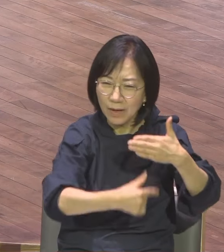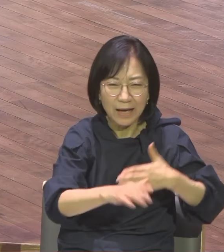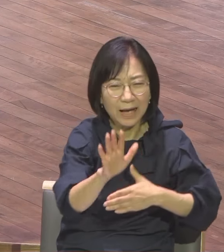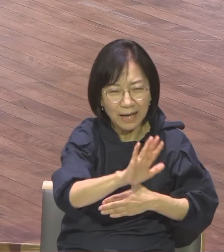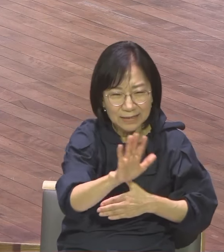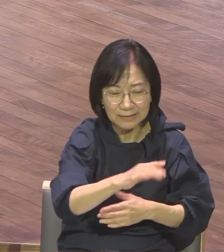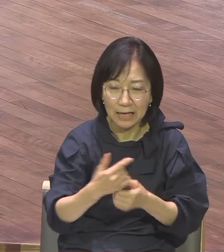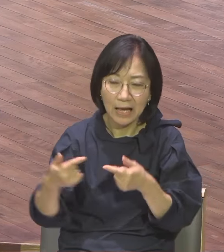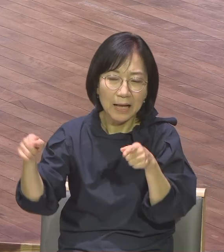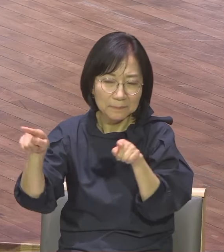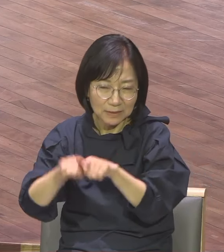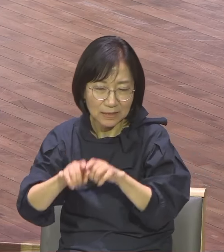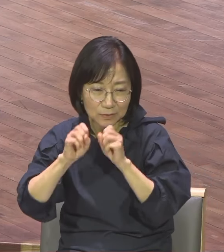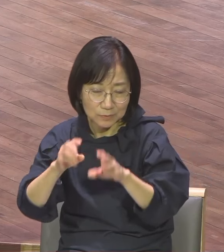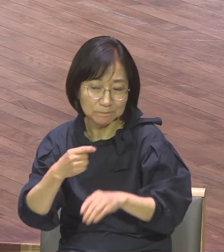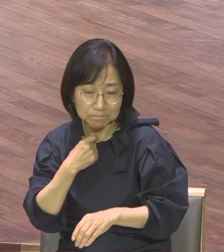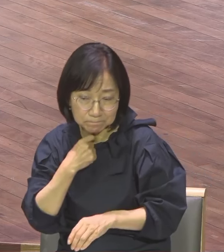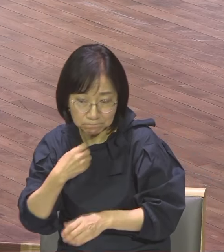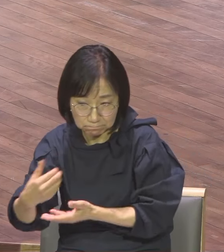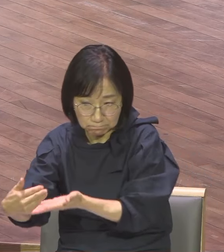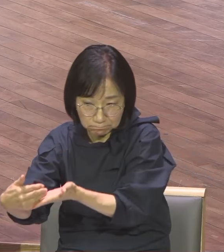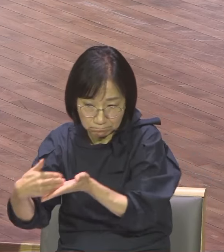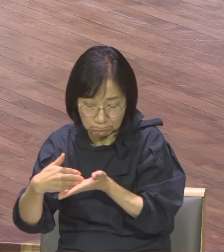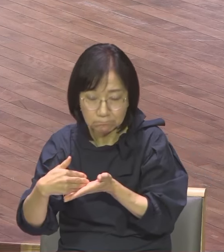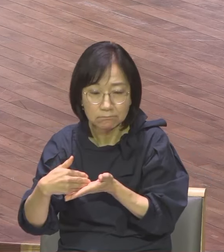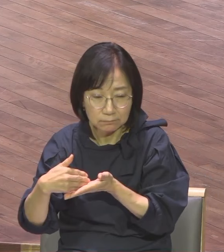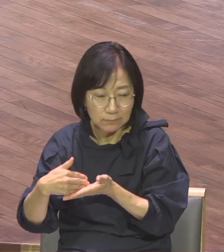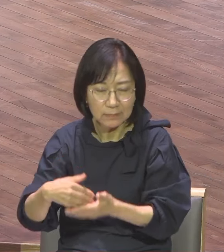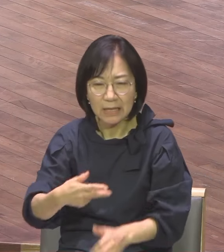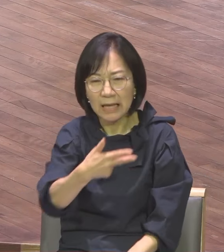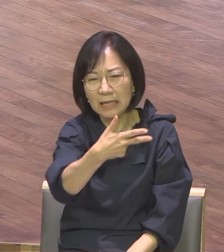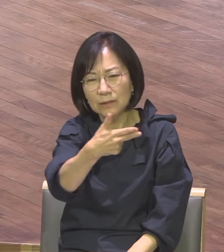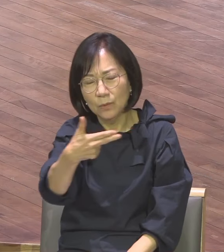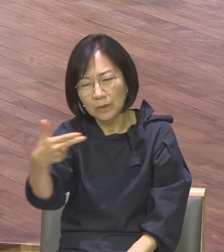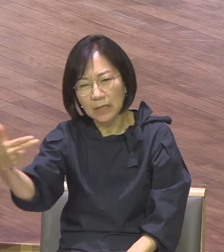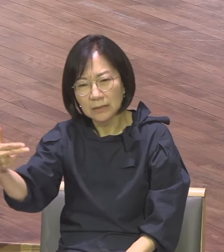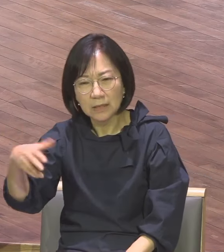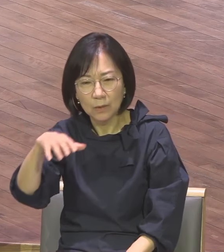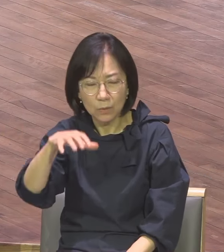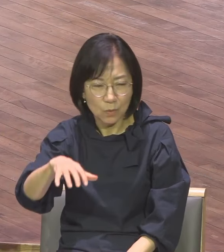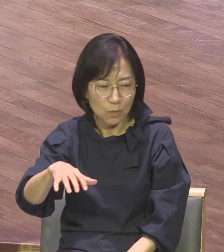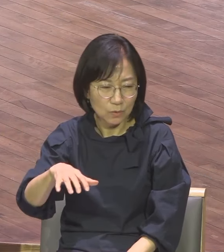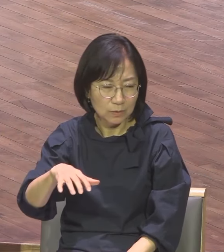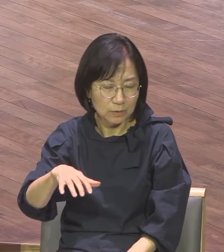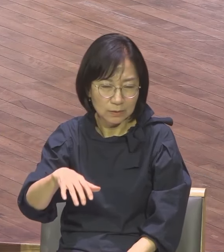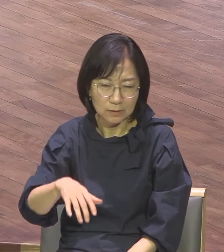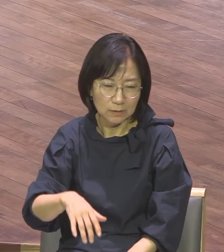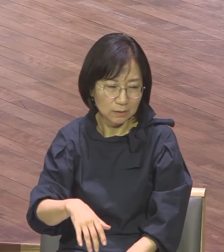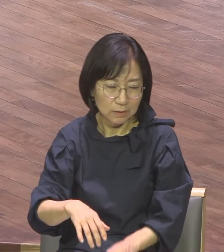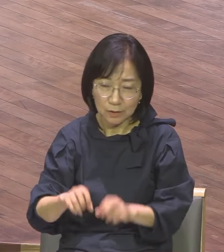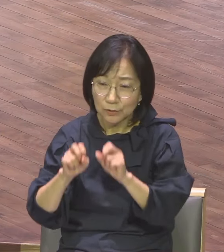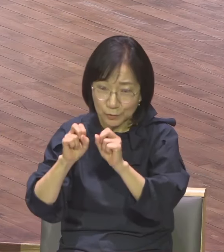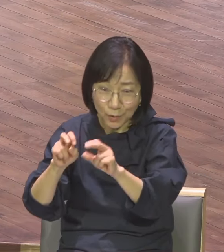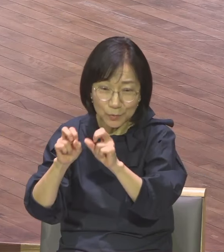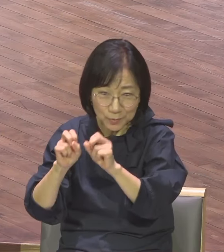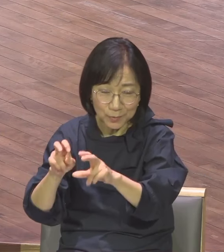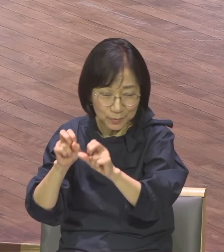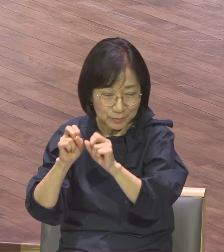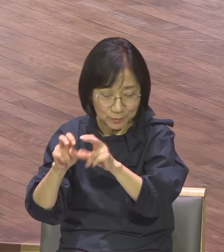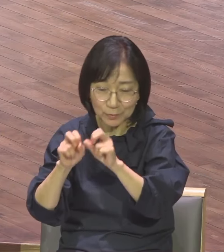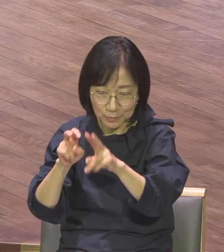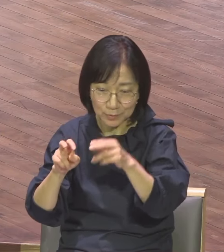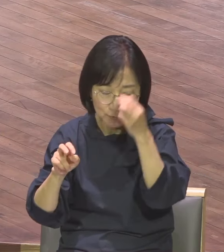동참하면 좋겠다는데 인도네시아 말리아지아 정글에서 그냥 그냥 선교하는데 제가 가기 전에 두 개의 자료를 보냈길래